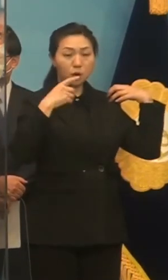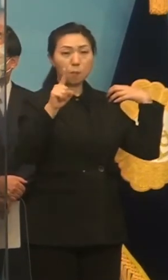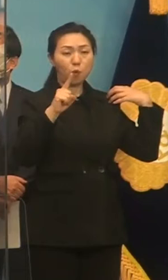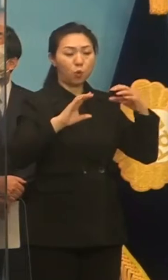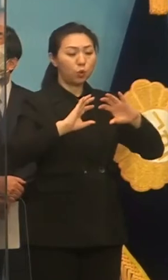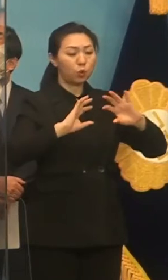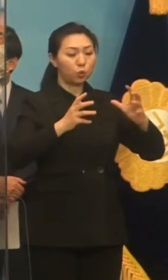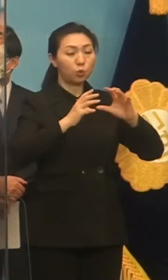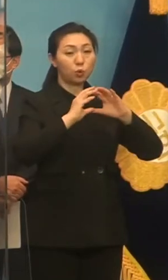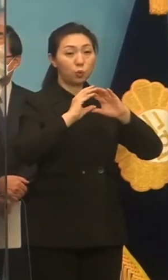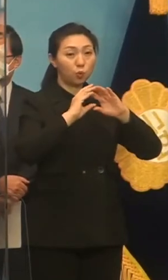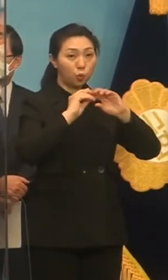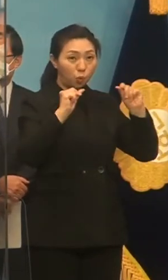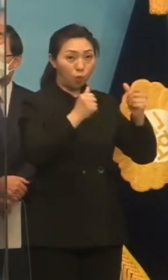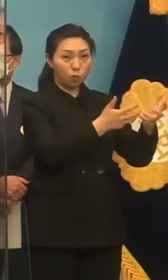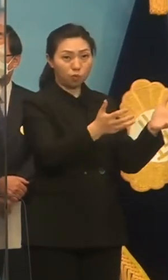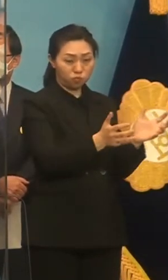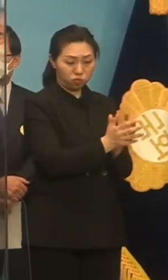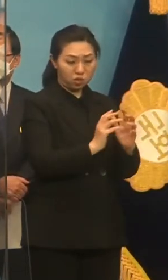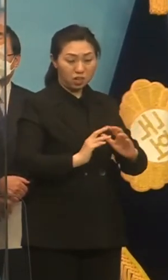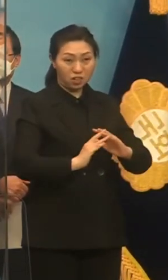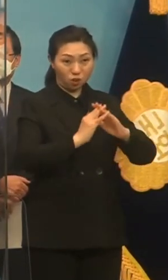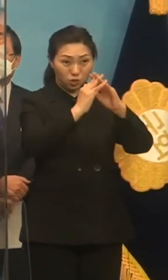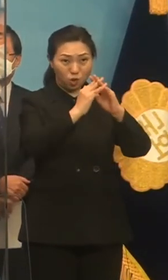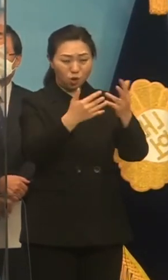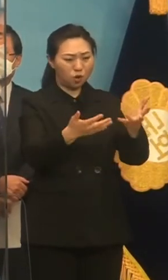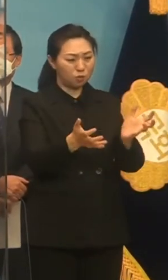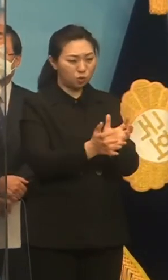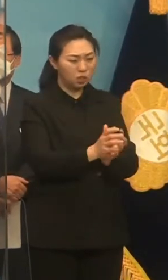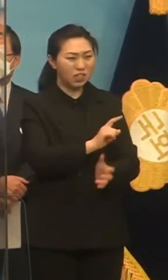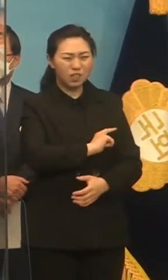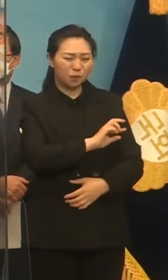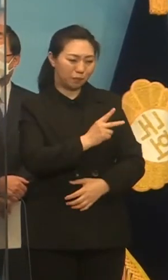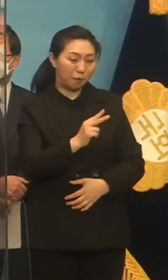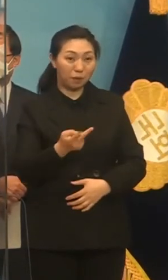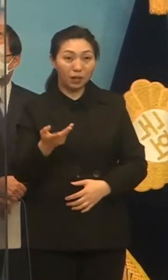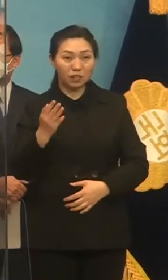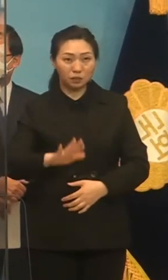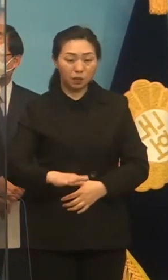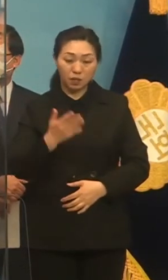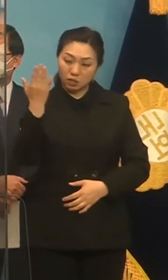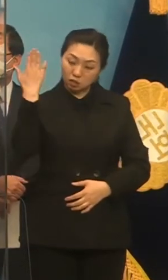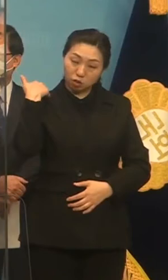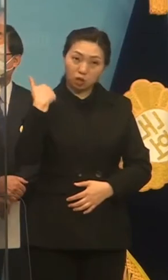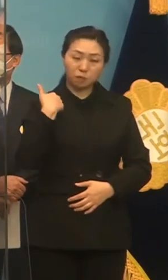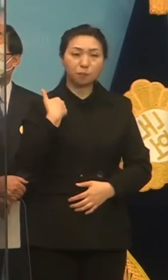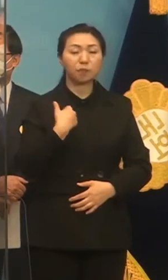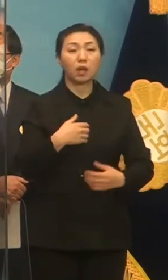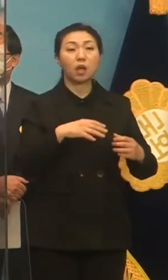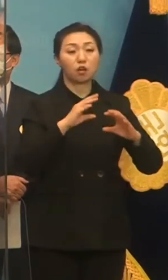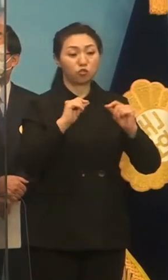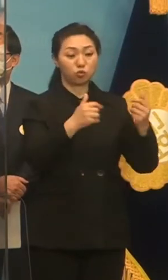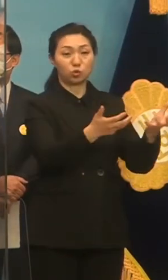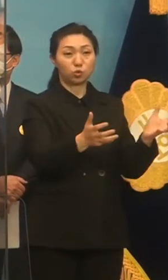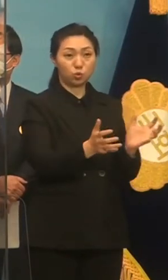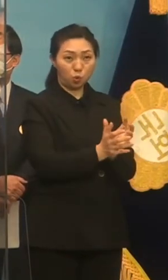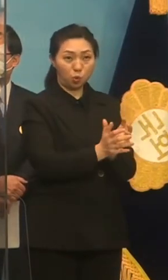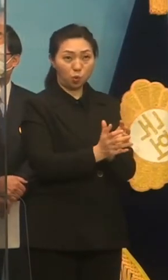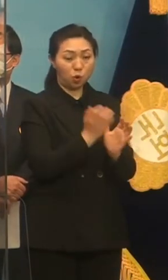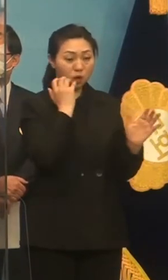변설 요도 없는 이루는 여러 차례 뵙겠습니다 많은 그 다음에 국토 회 안무와 서울시가